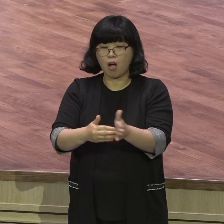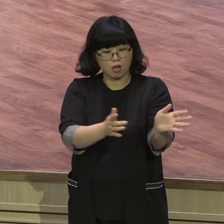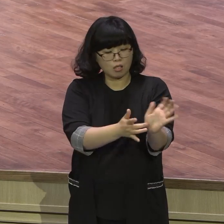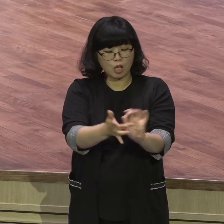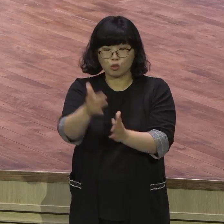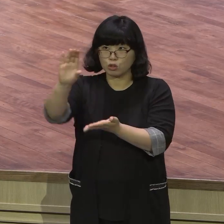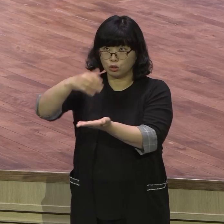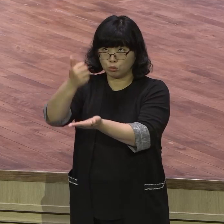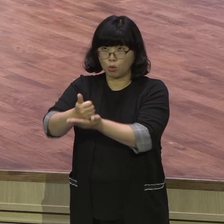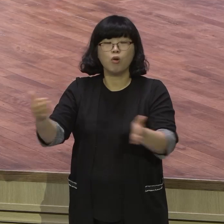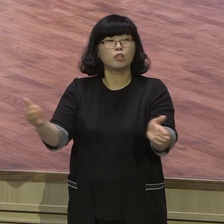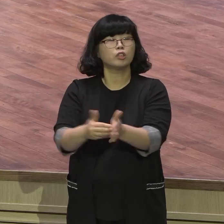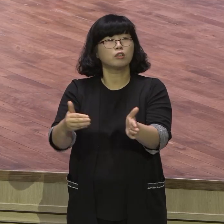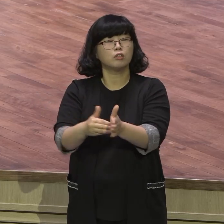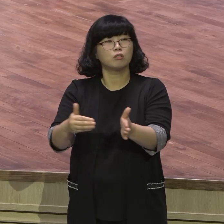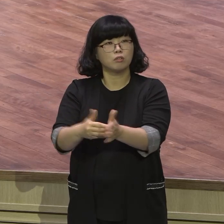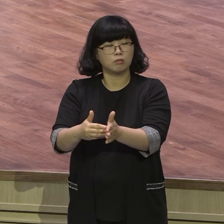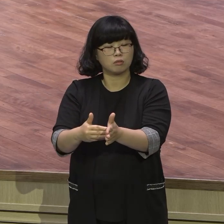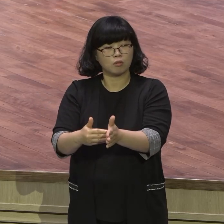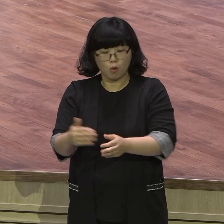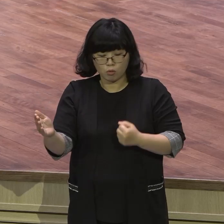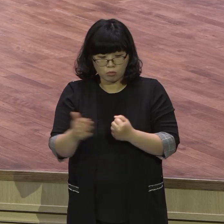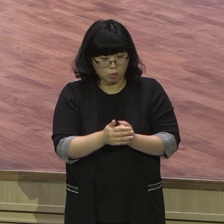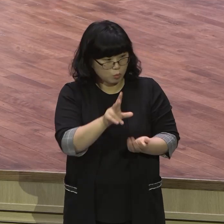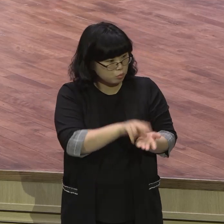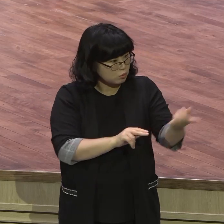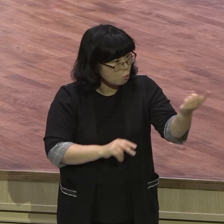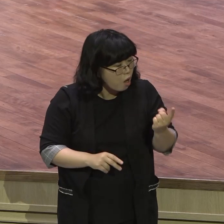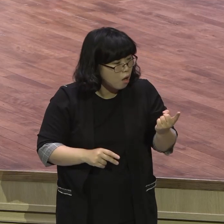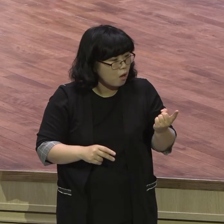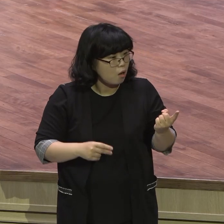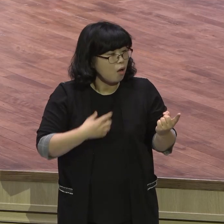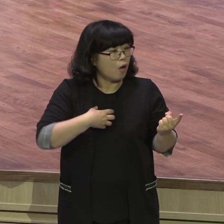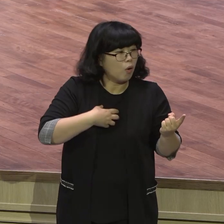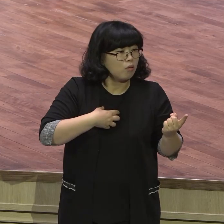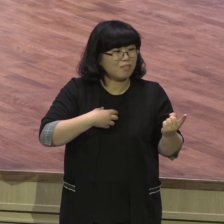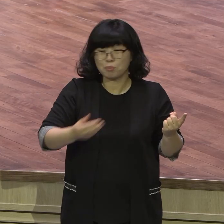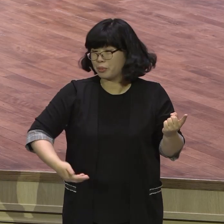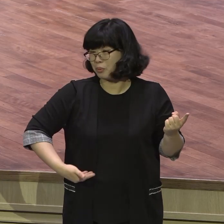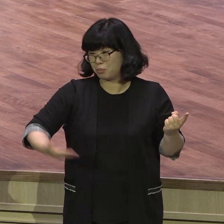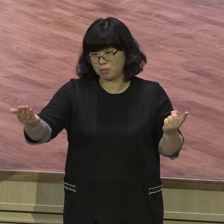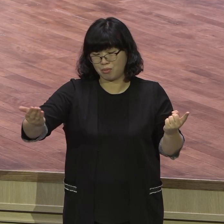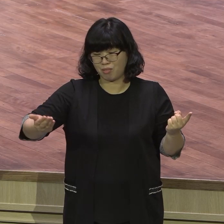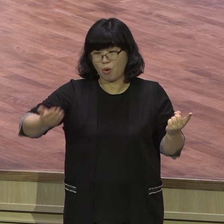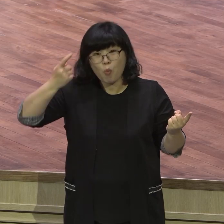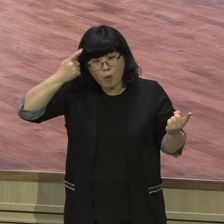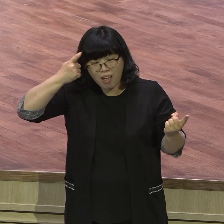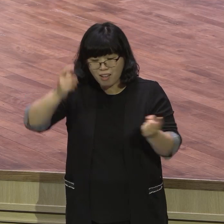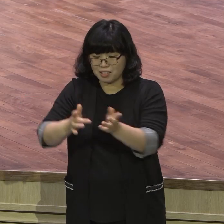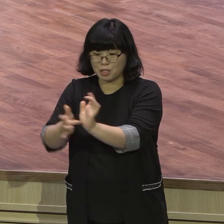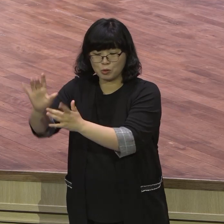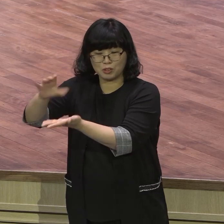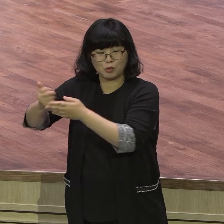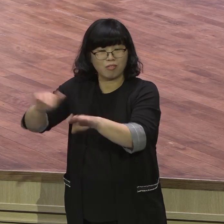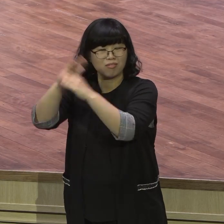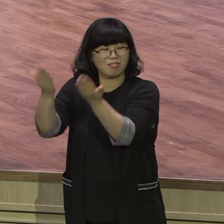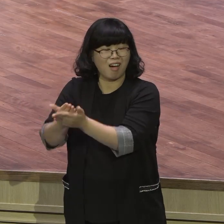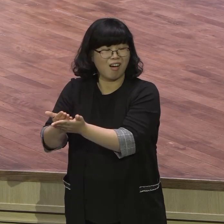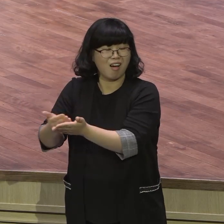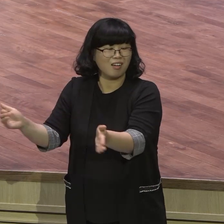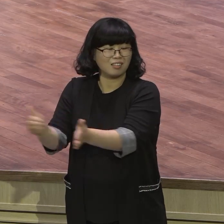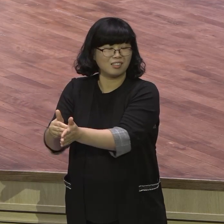사람이 불안하지 답 났는데 뭐가 불안해 아무 불안할 게 없어요 다 끝내줬어요 그 예수 내가 모시고